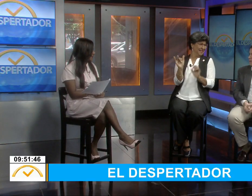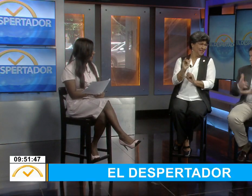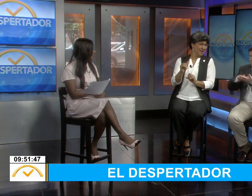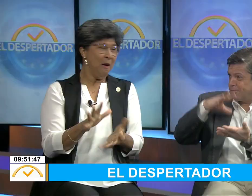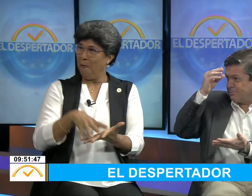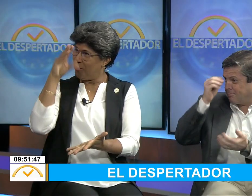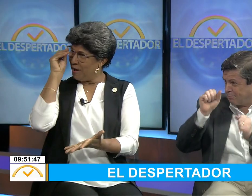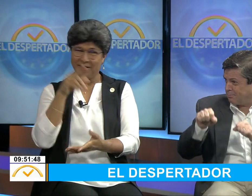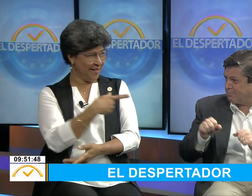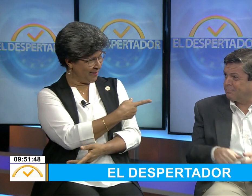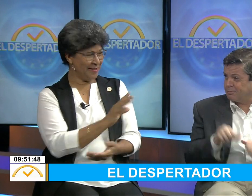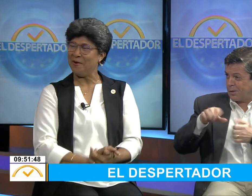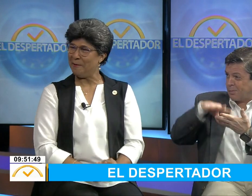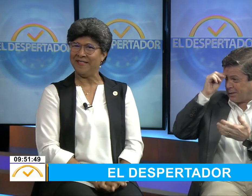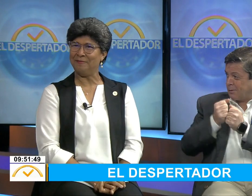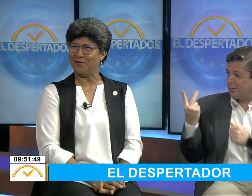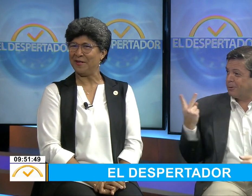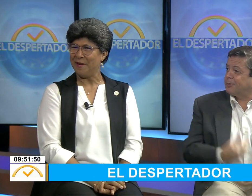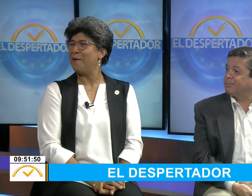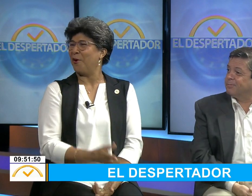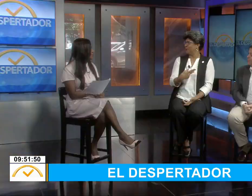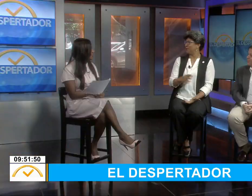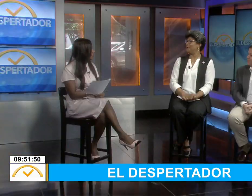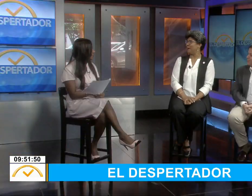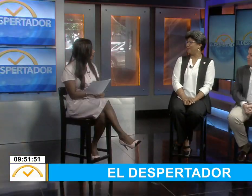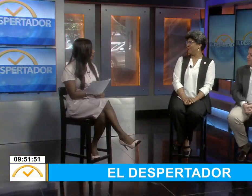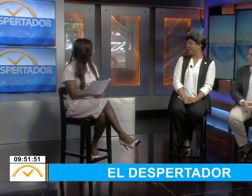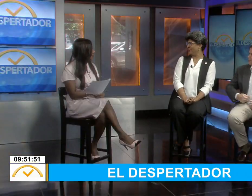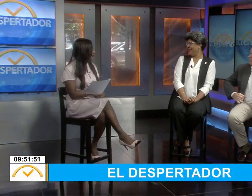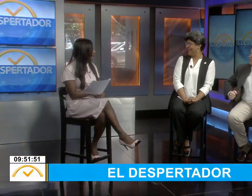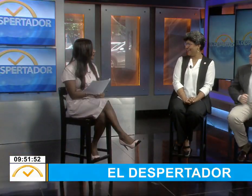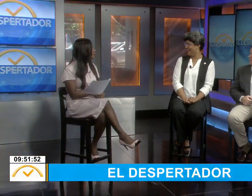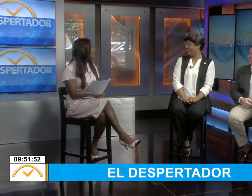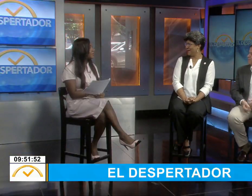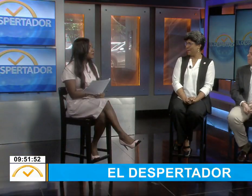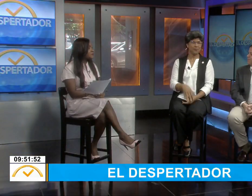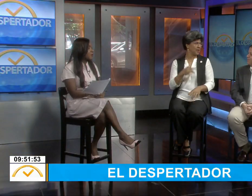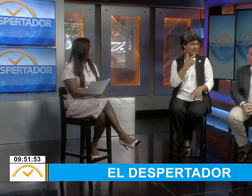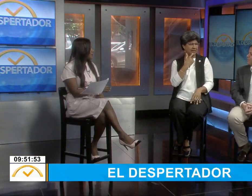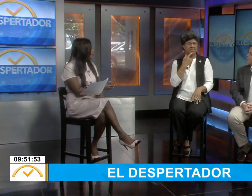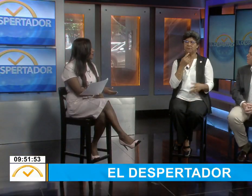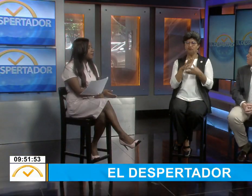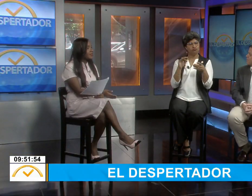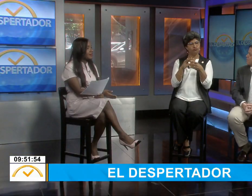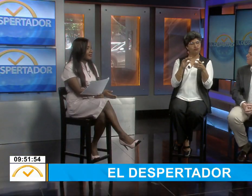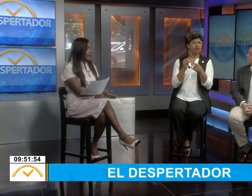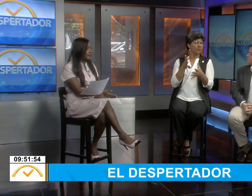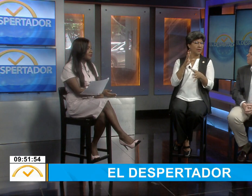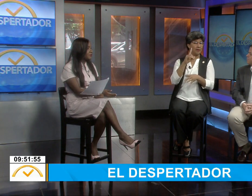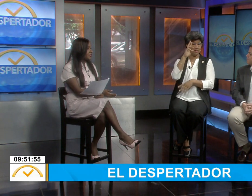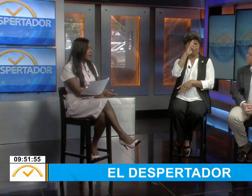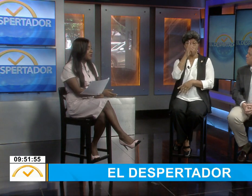Es difícil. Puedes aprender, dice, puedes aprender. Con nosotros puedes aprender. Cuéntame un poquito, porque en República Dominicana antes no teníamos